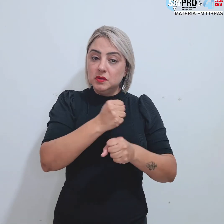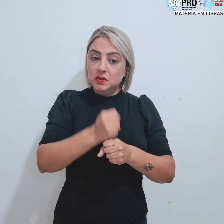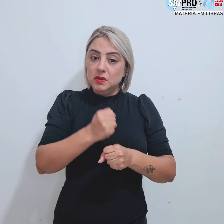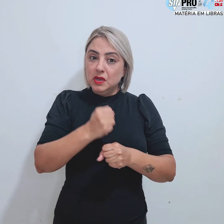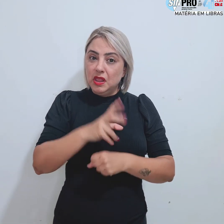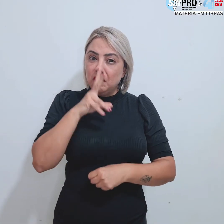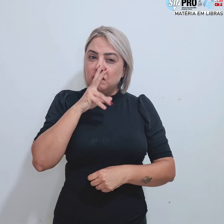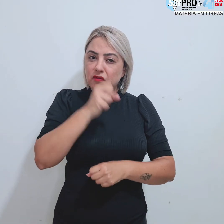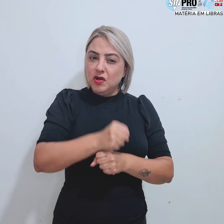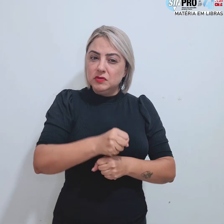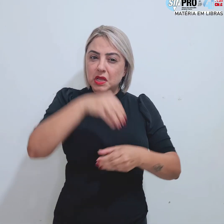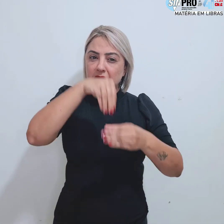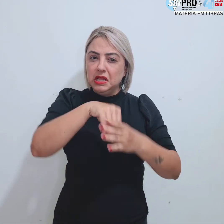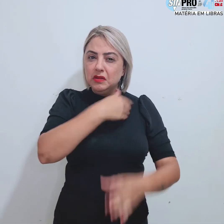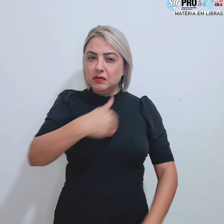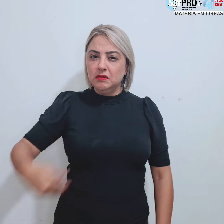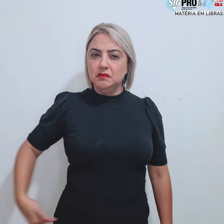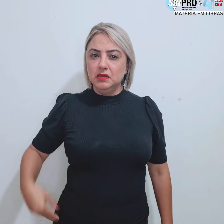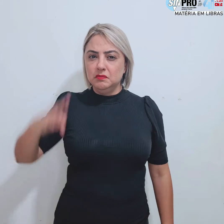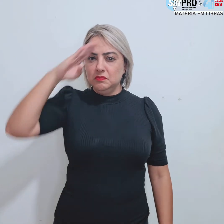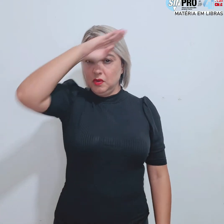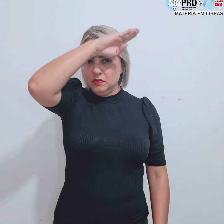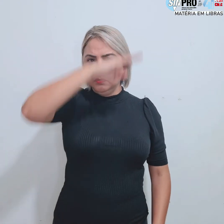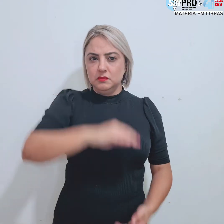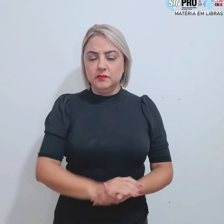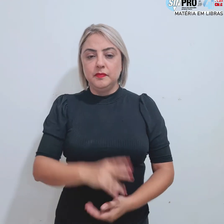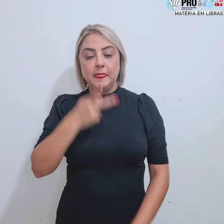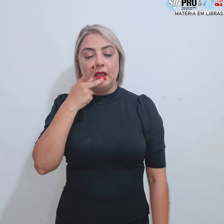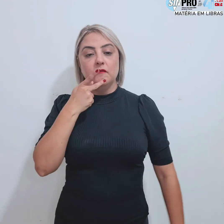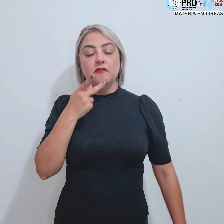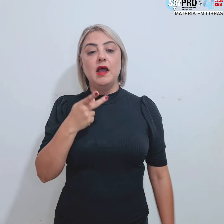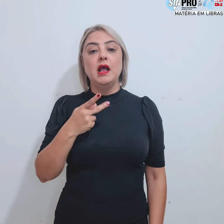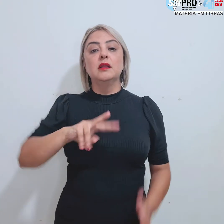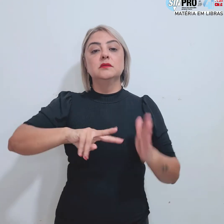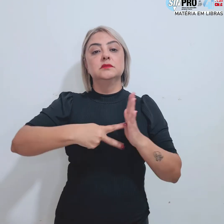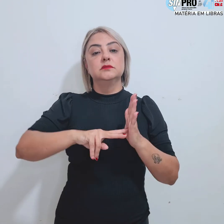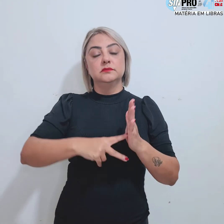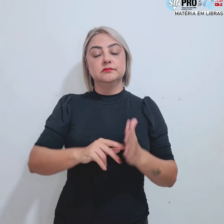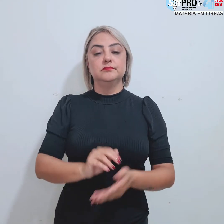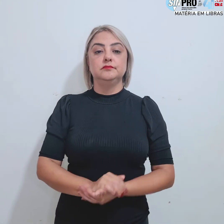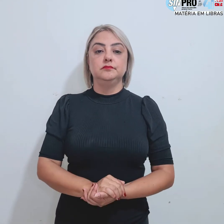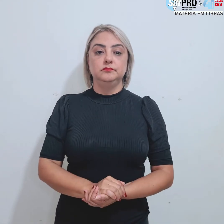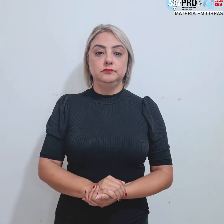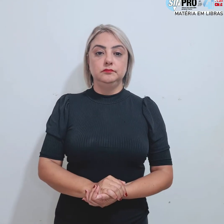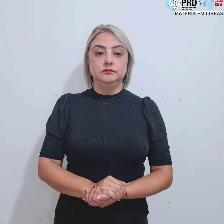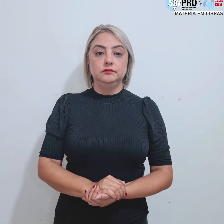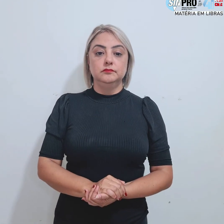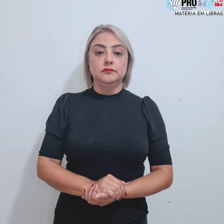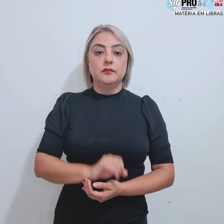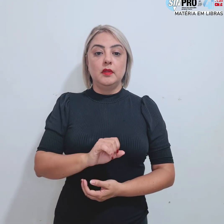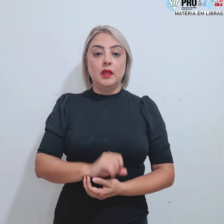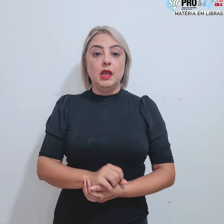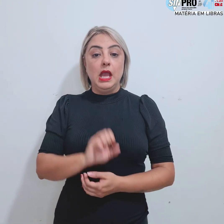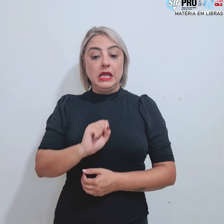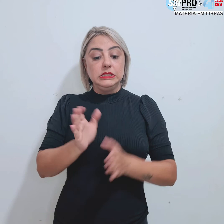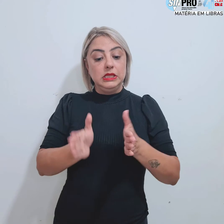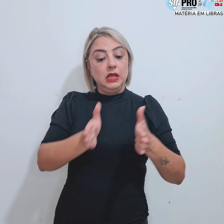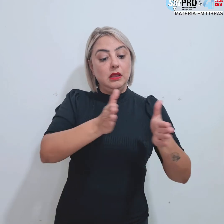ainda mais rigor no governo de Bolsonaro, diz o sindicalista. Se de um